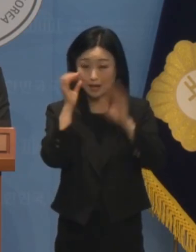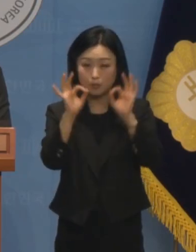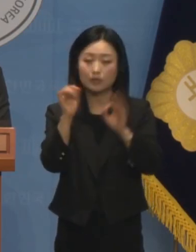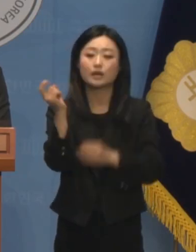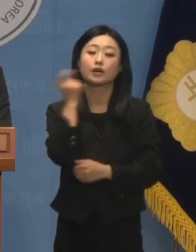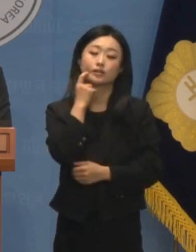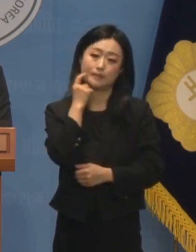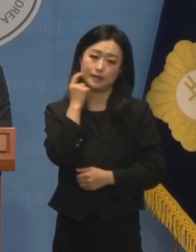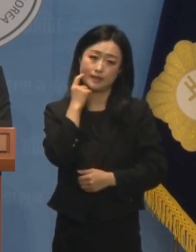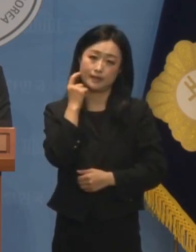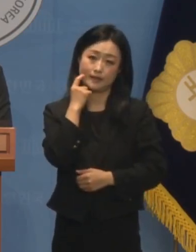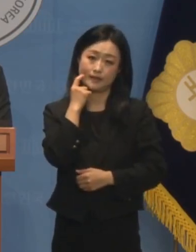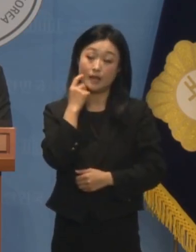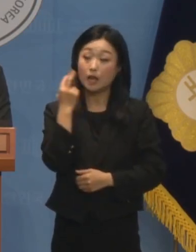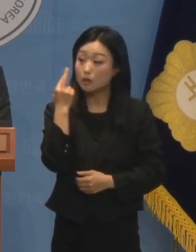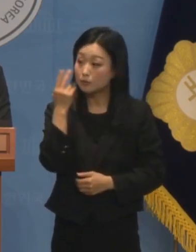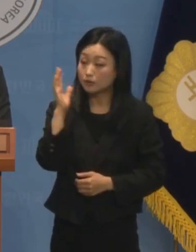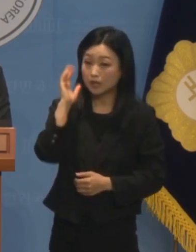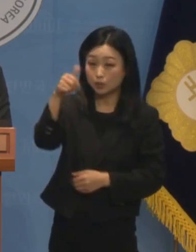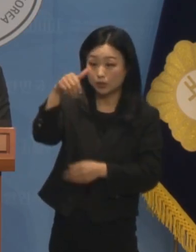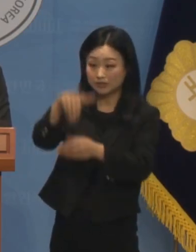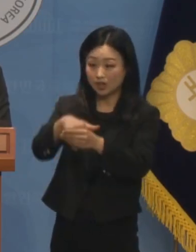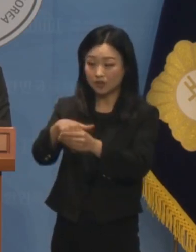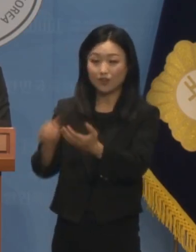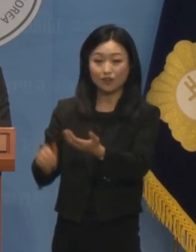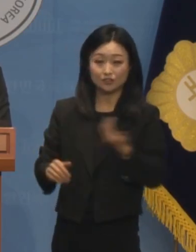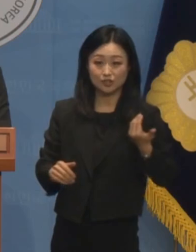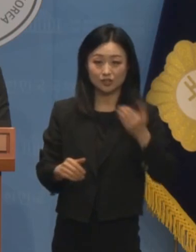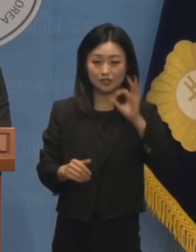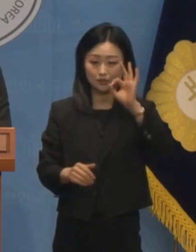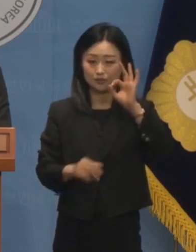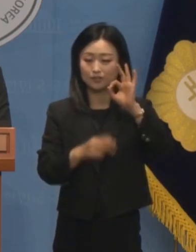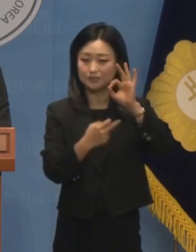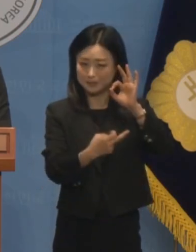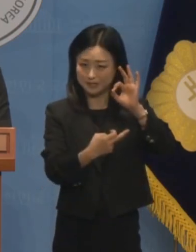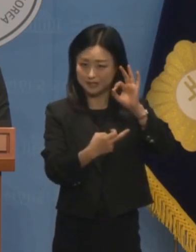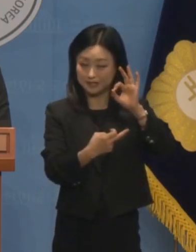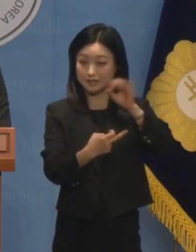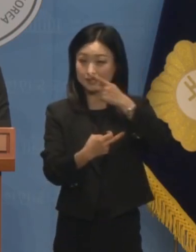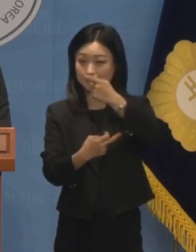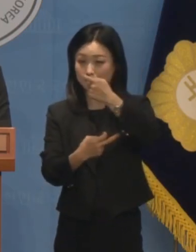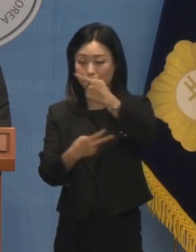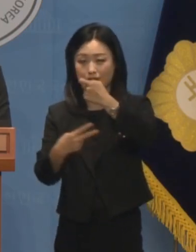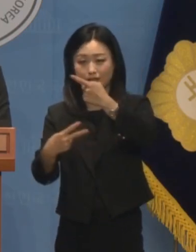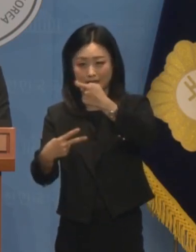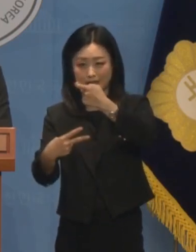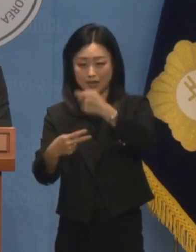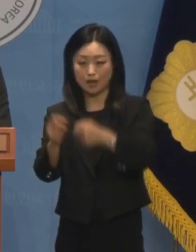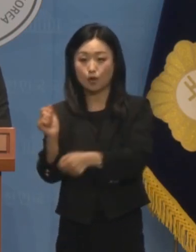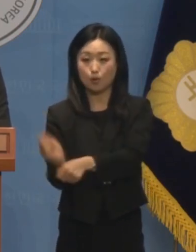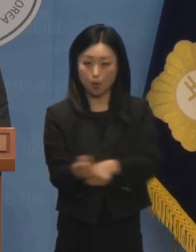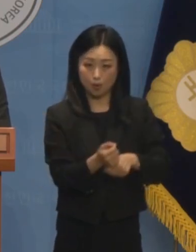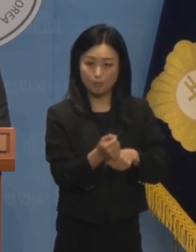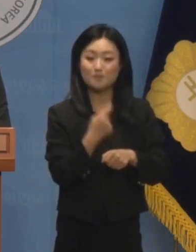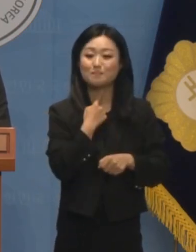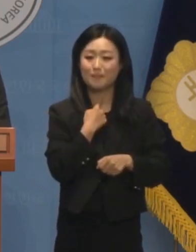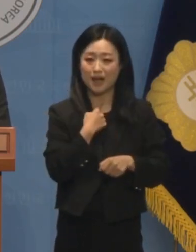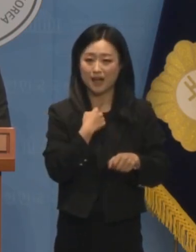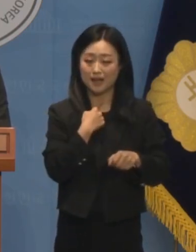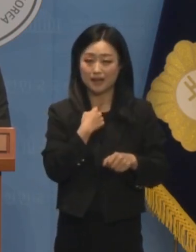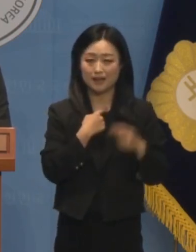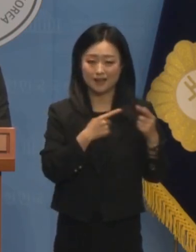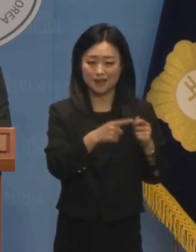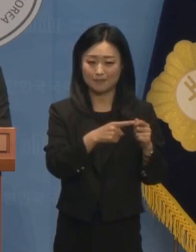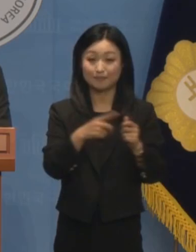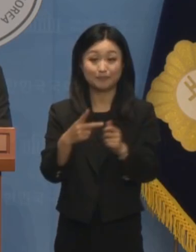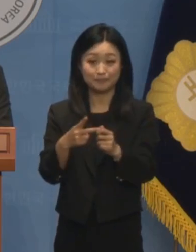것만으로 대통령은 미국 대선 전인 10월 12일과 11월 2일에 골프를 즐겼습니다. 아울러